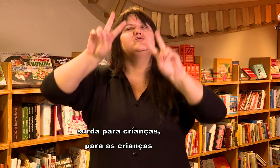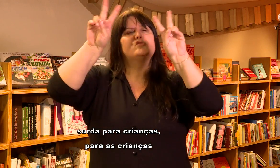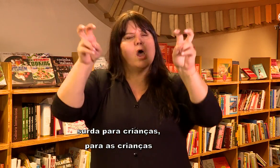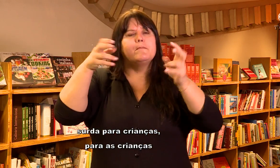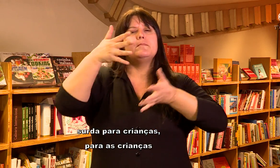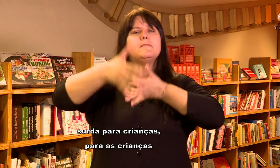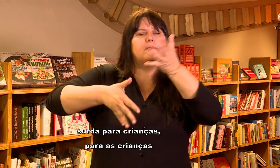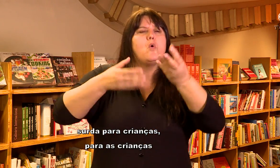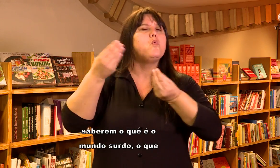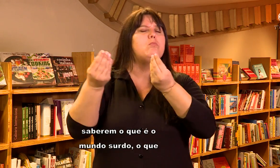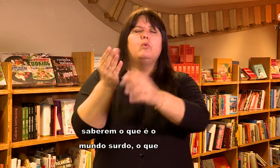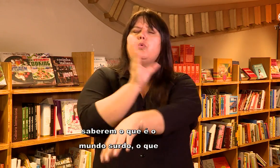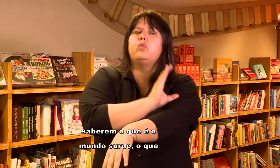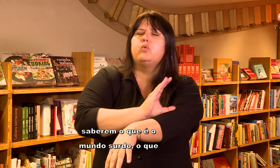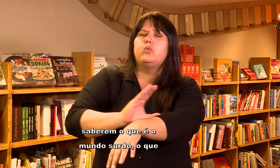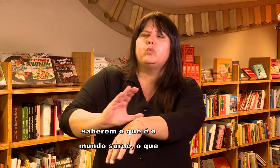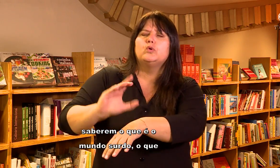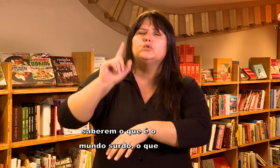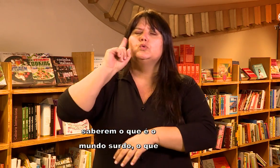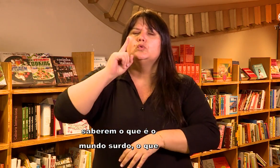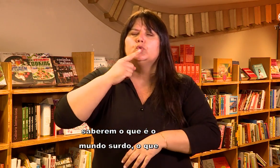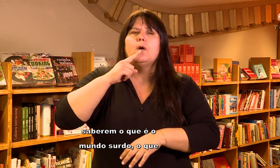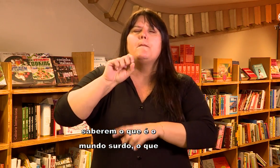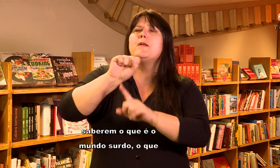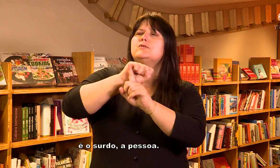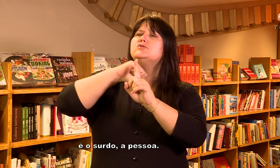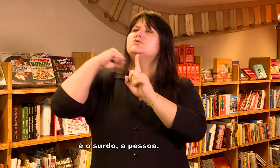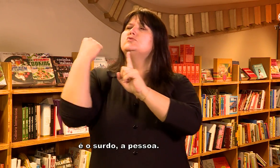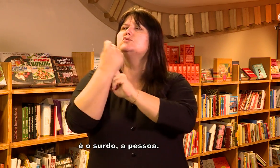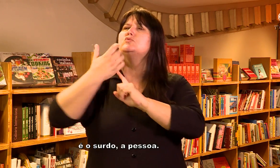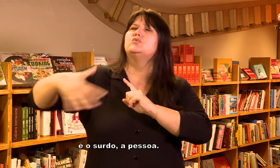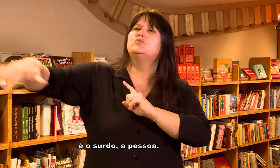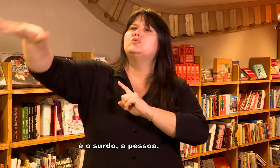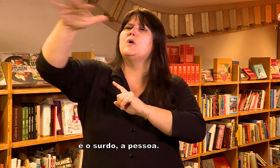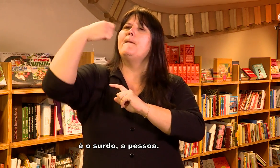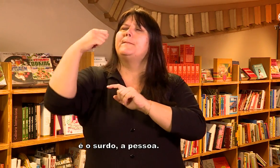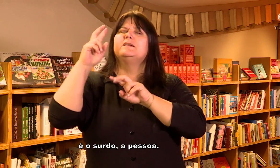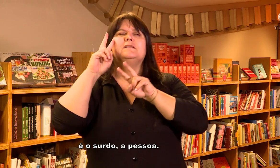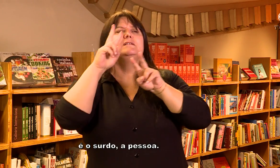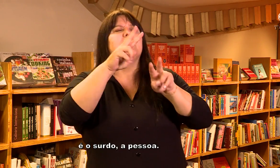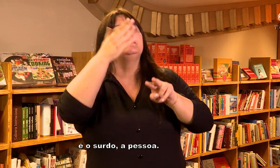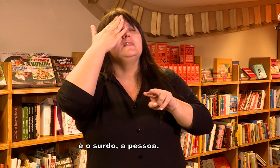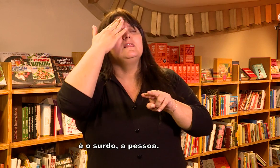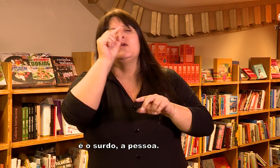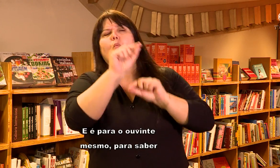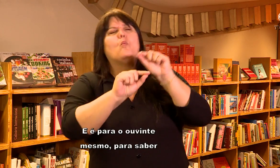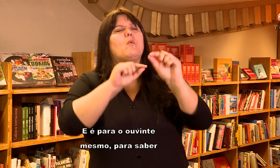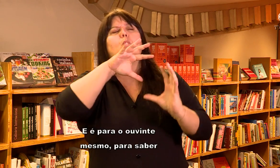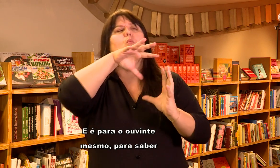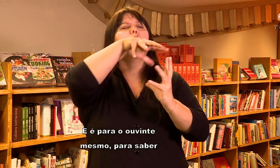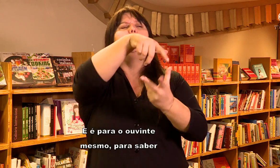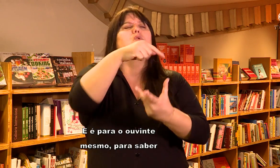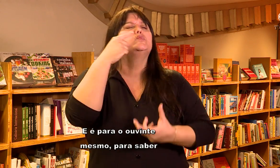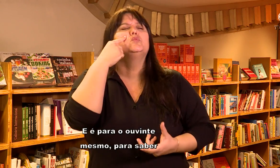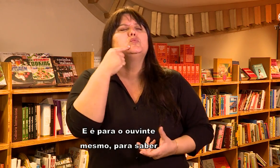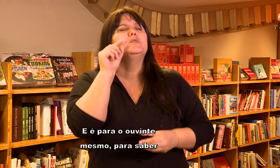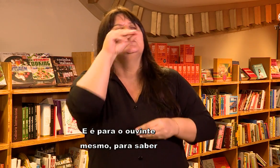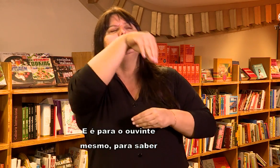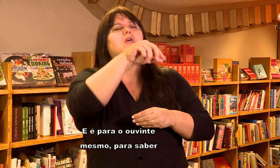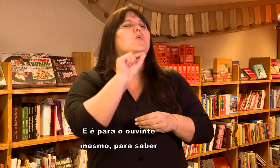as crianças saberem o que é o mundo surdo, o que é o surdo, a pessoa. E é para o ouvinte mesmo, para